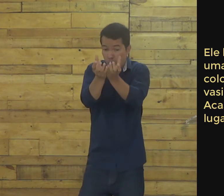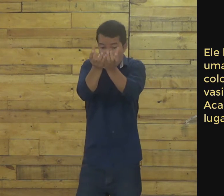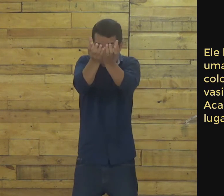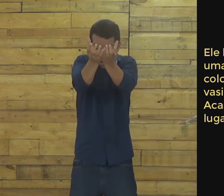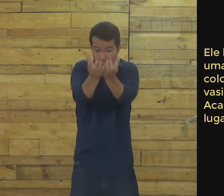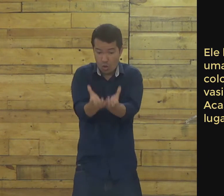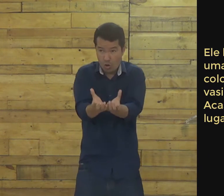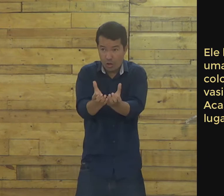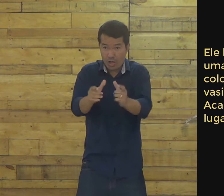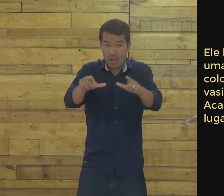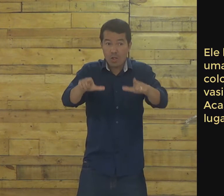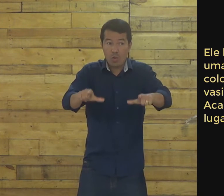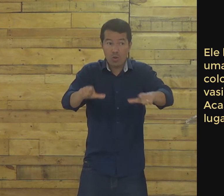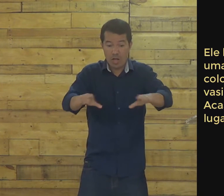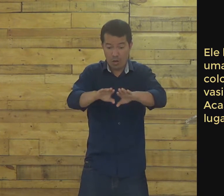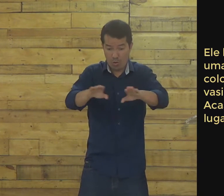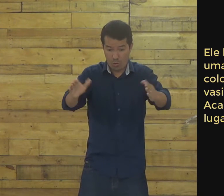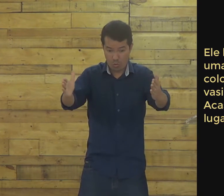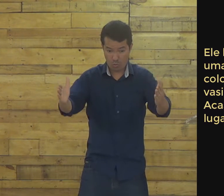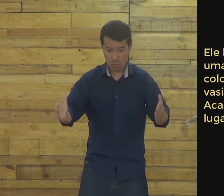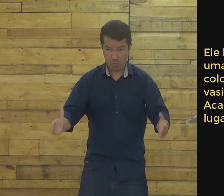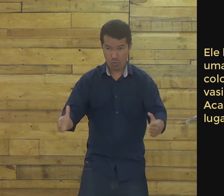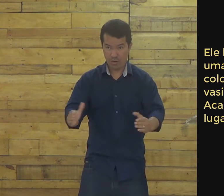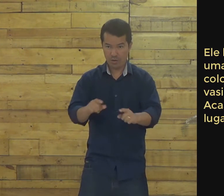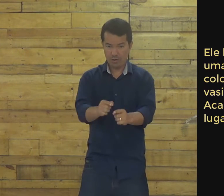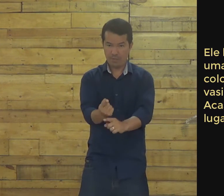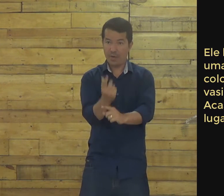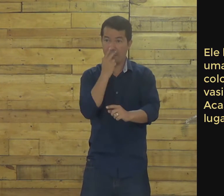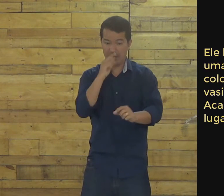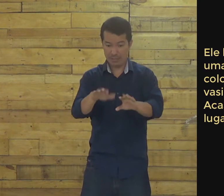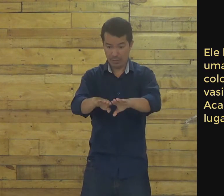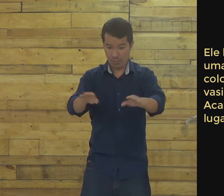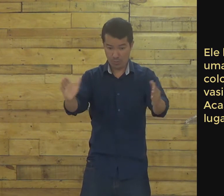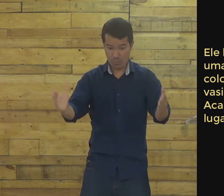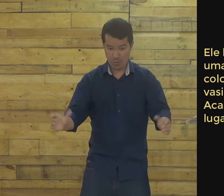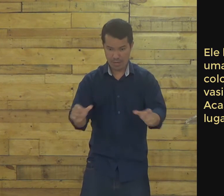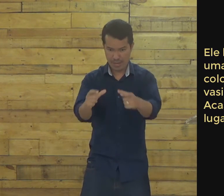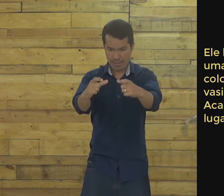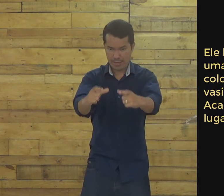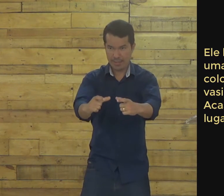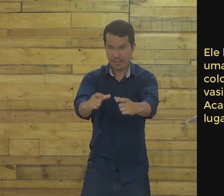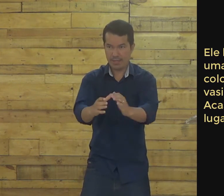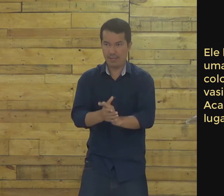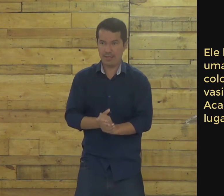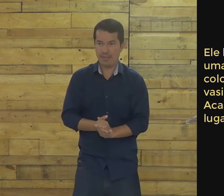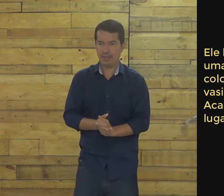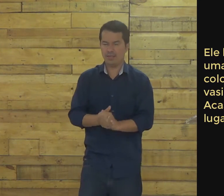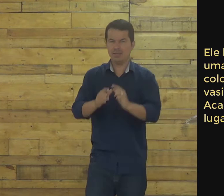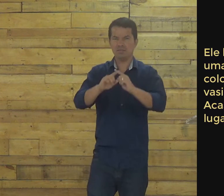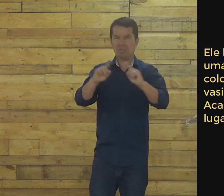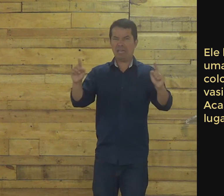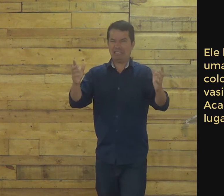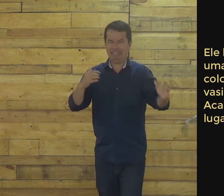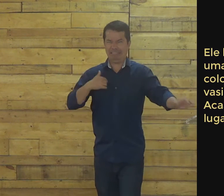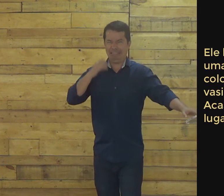não pega a candeia e coloca no lugar apropriado? No lugar exposto?